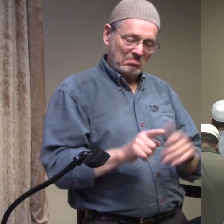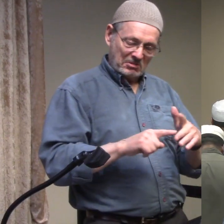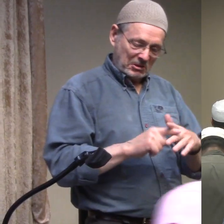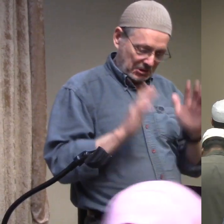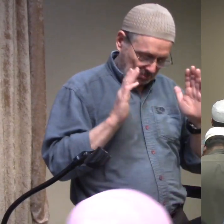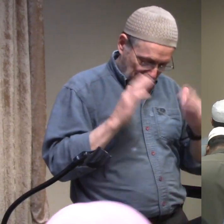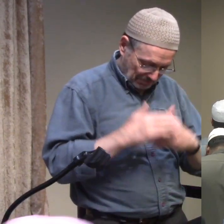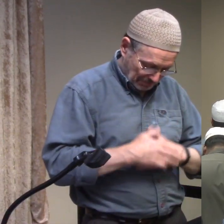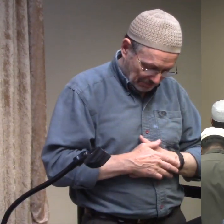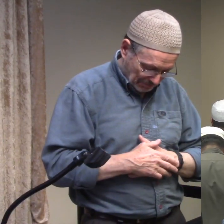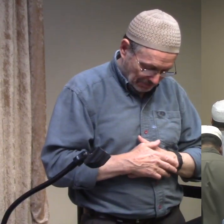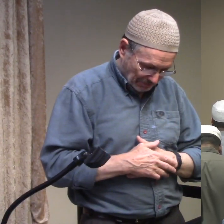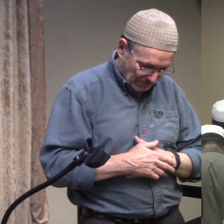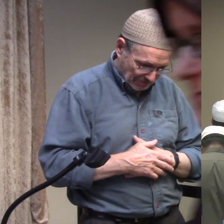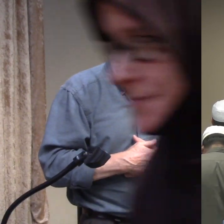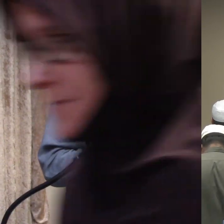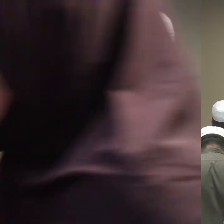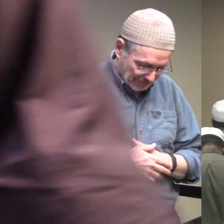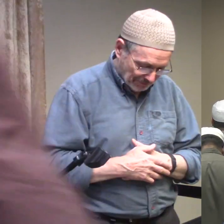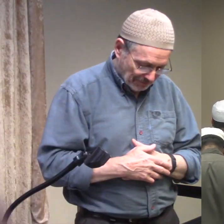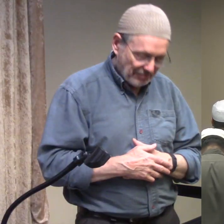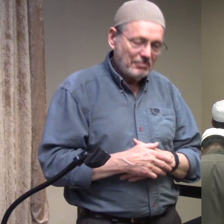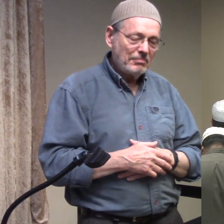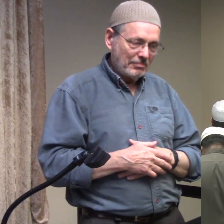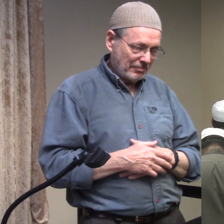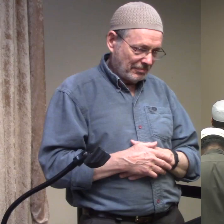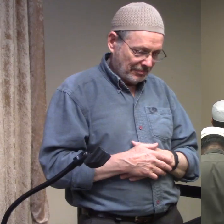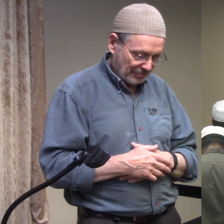الصلاة قد قامت الصلاة